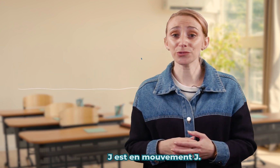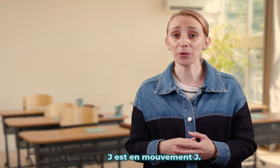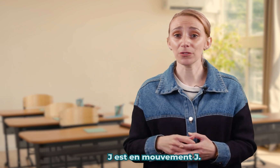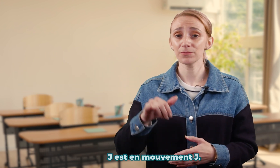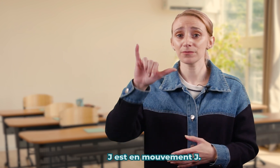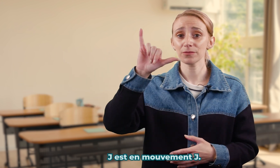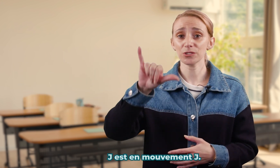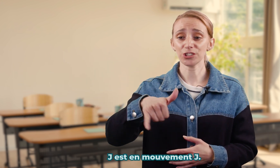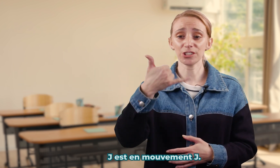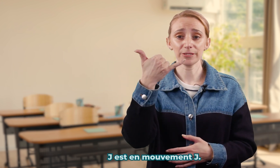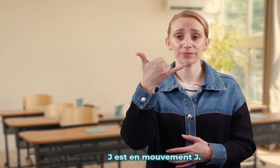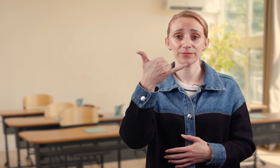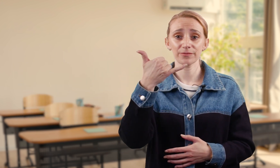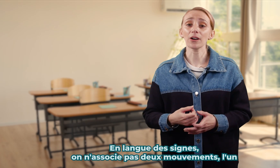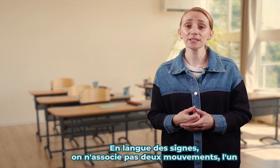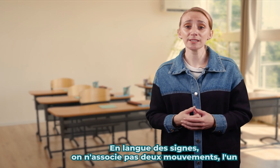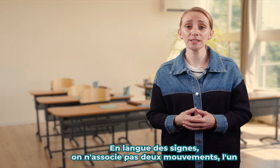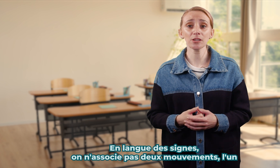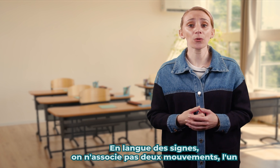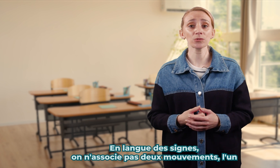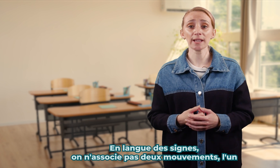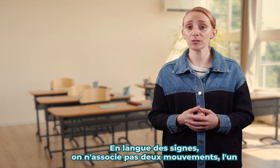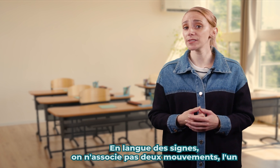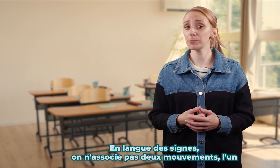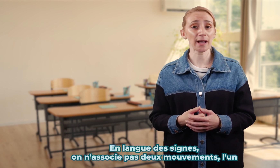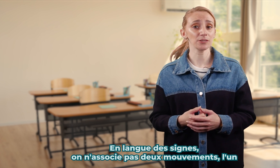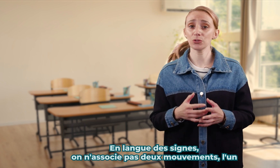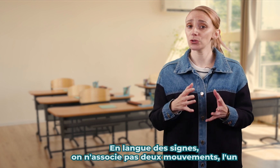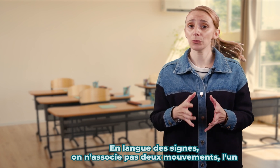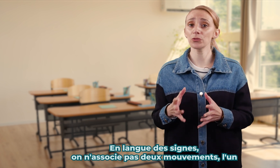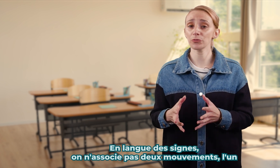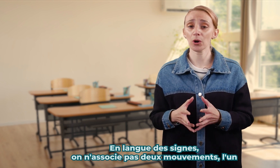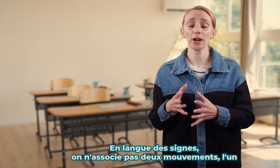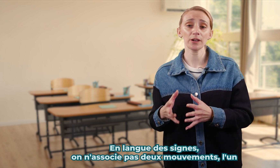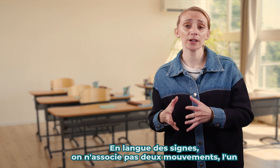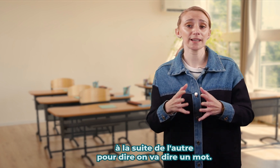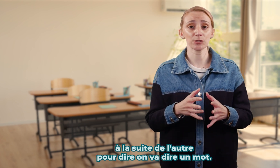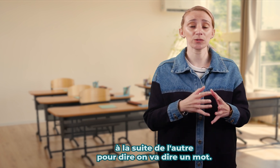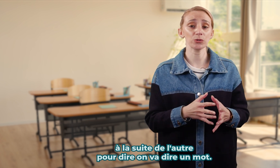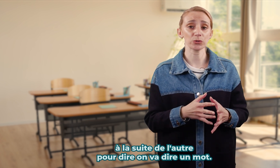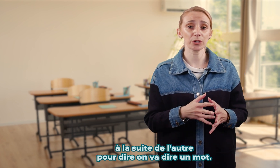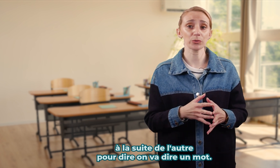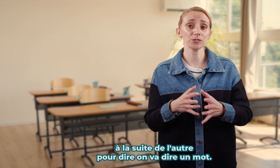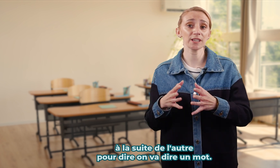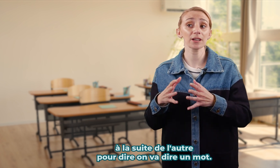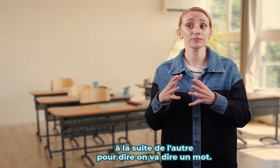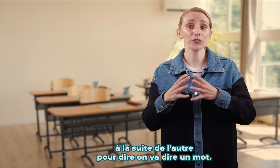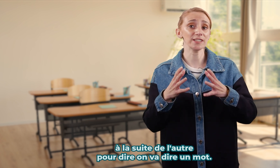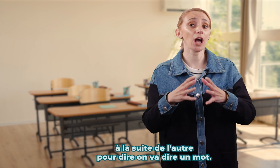mouvement. J. En langue des signes, on n'associe pas deux mouvements l'un à la suite de l'autre pour dire, on va dire, un